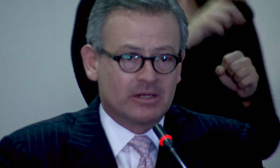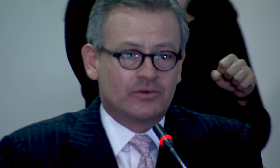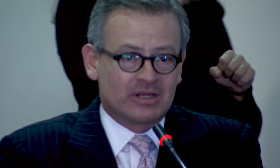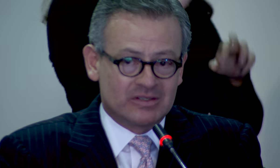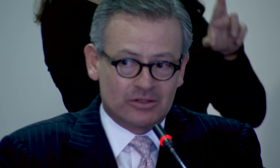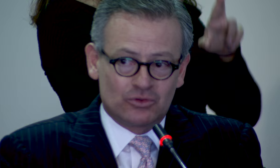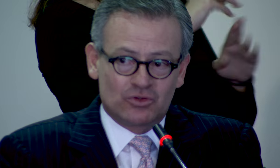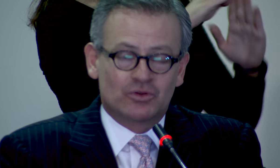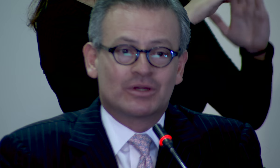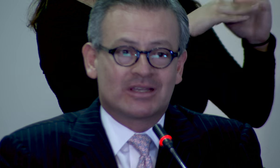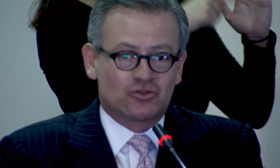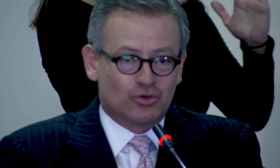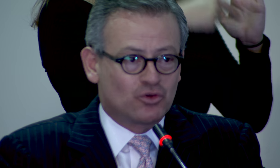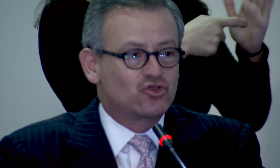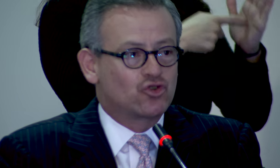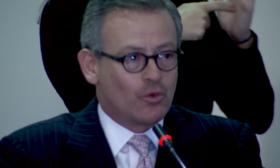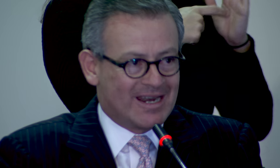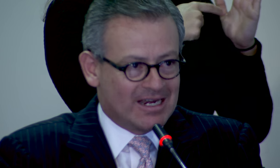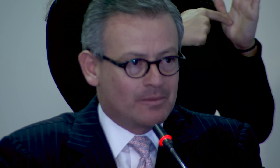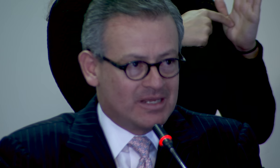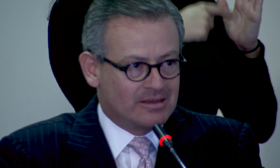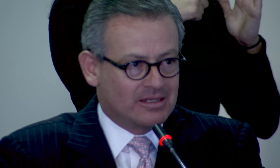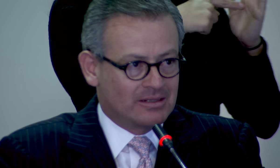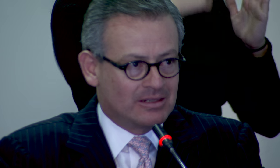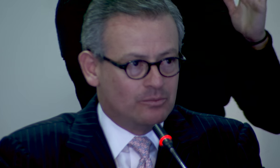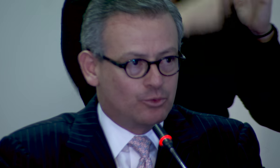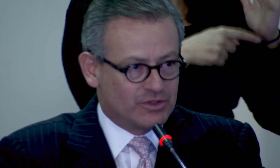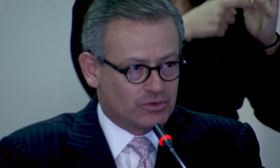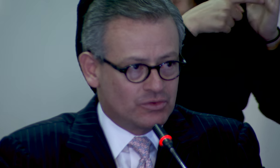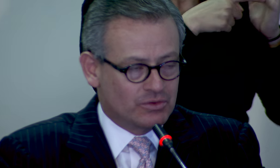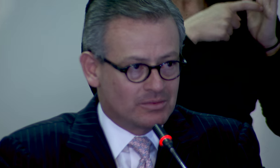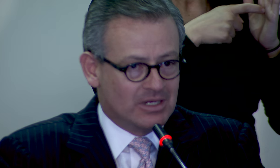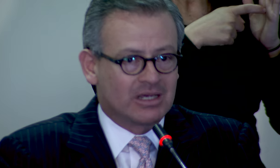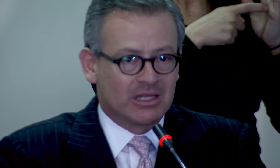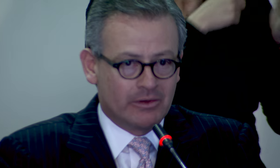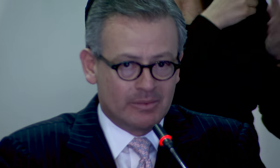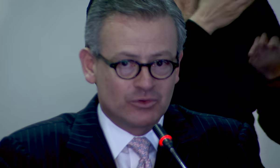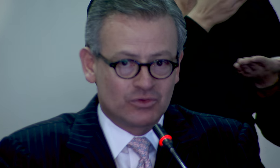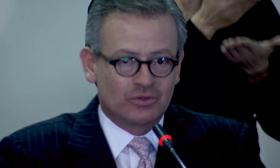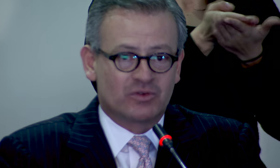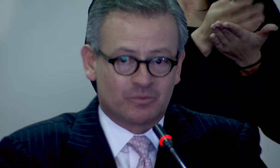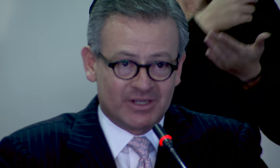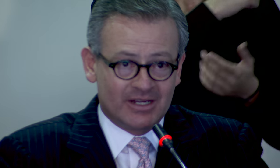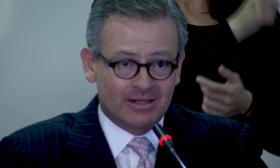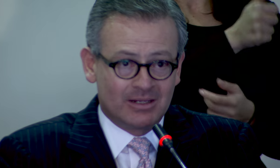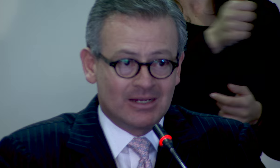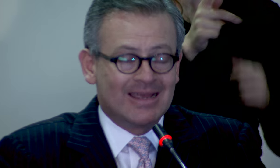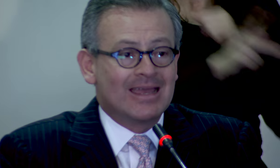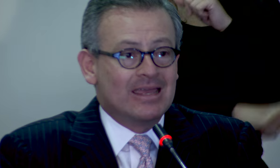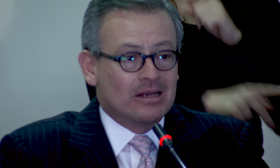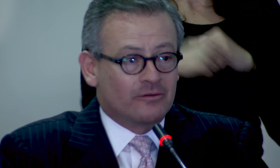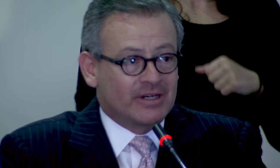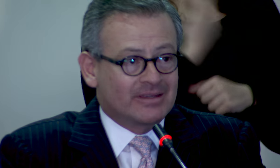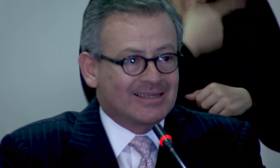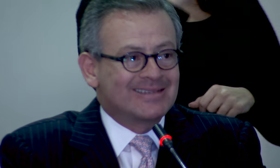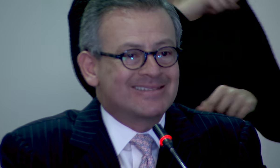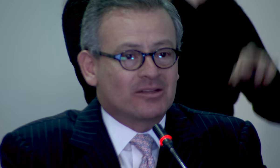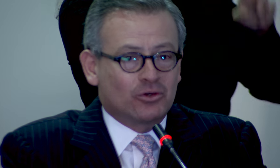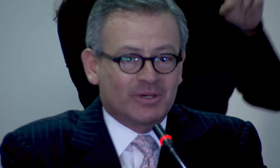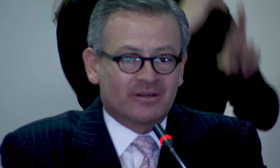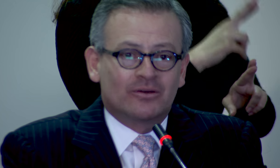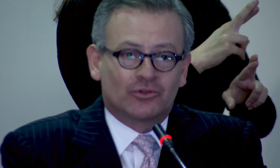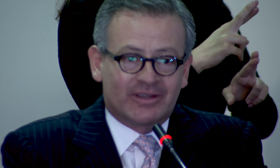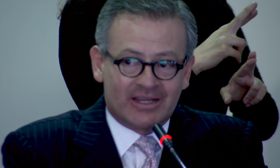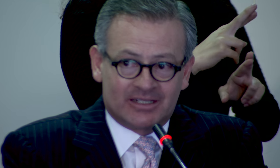costarricense, requisitos que son soberanamente impuestos y que debemos respetar, y la oferta